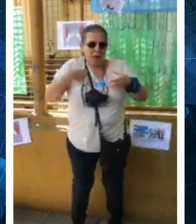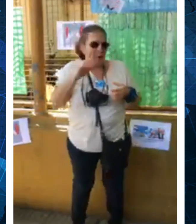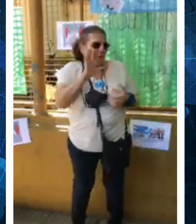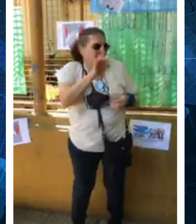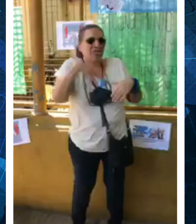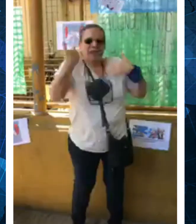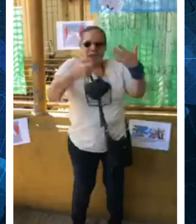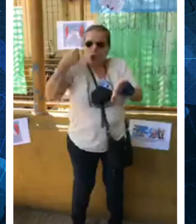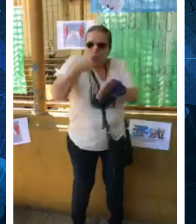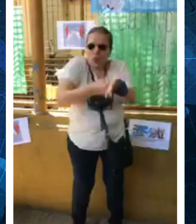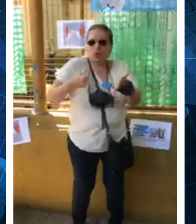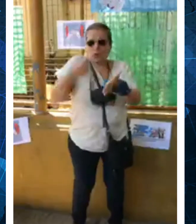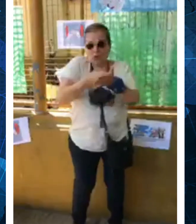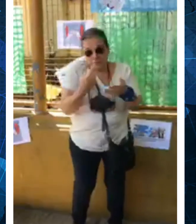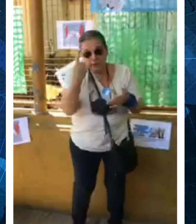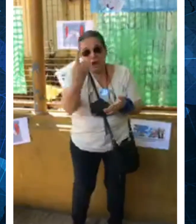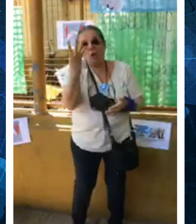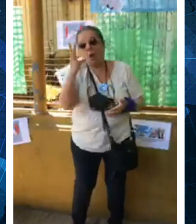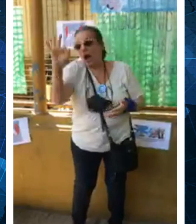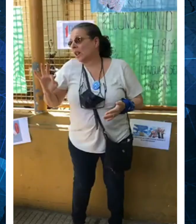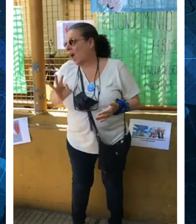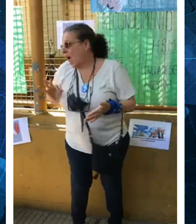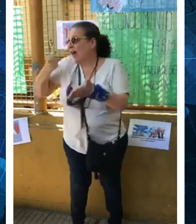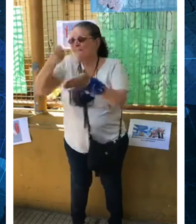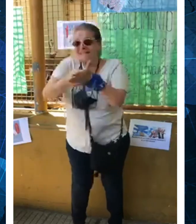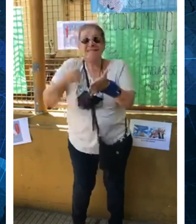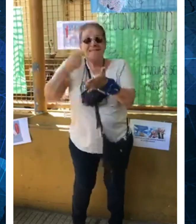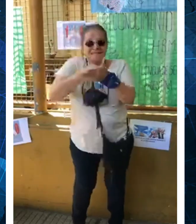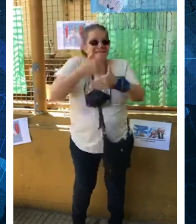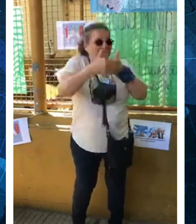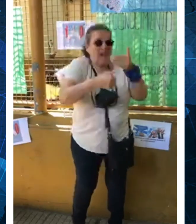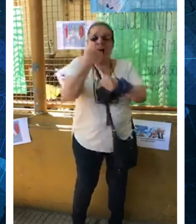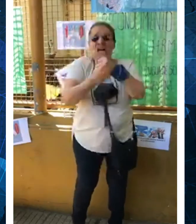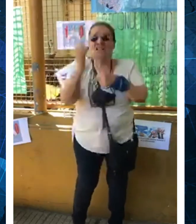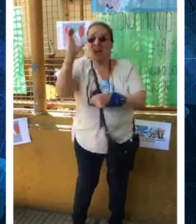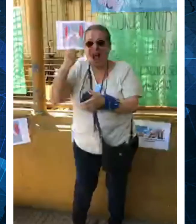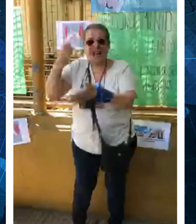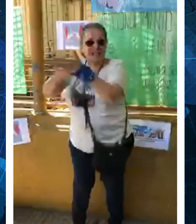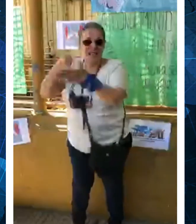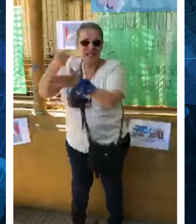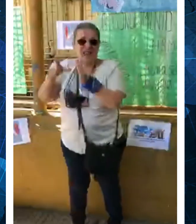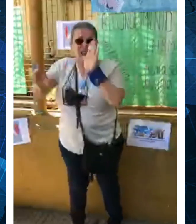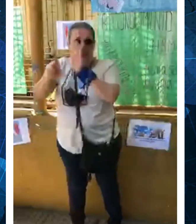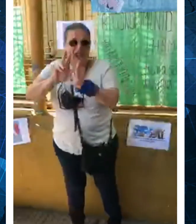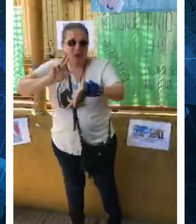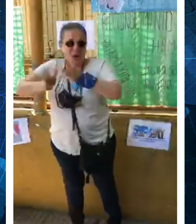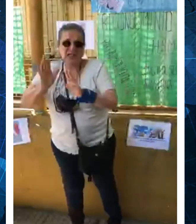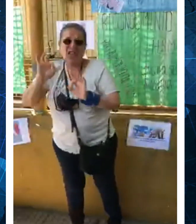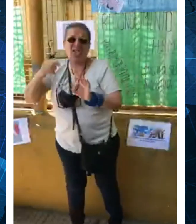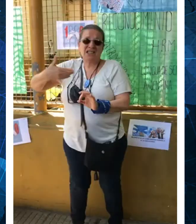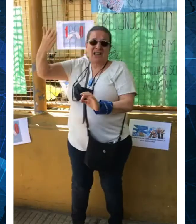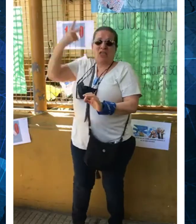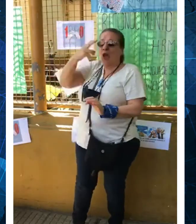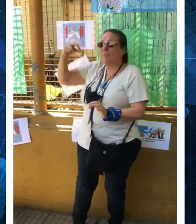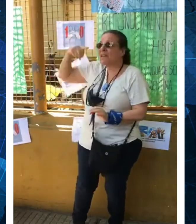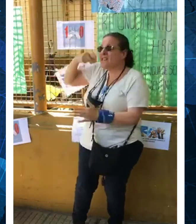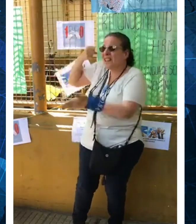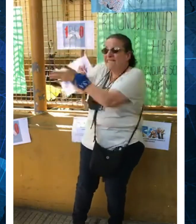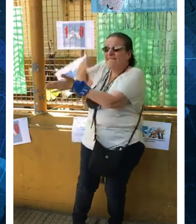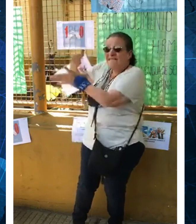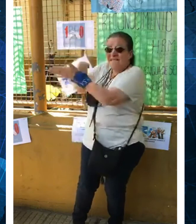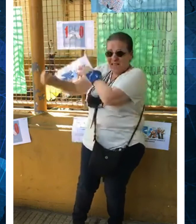sordas, de referentes sordos activos en esta lucha. Hace 40 años que venimos